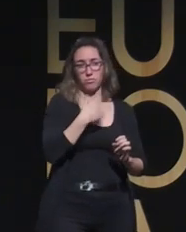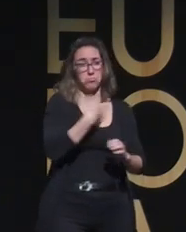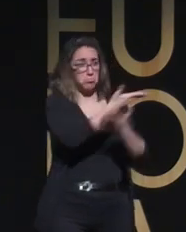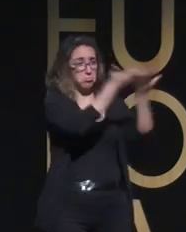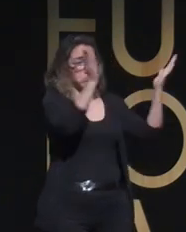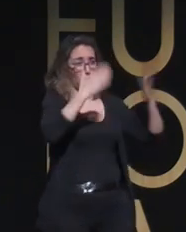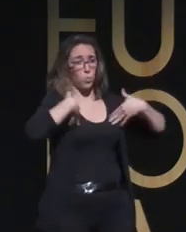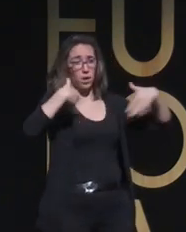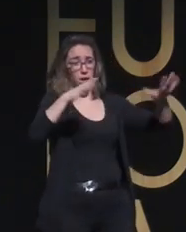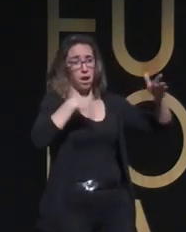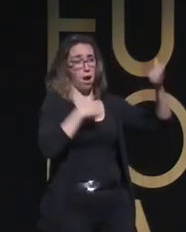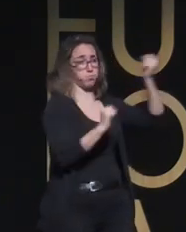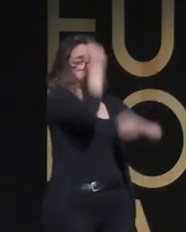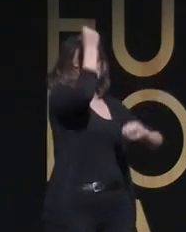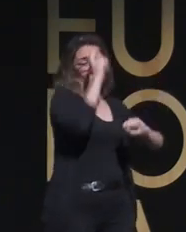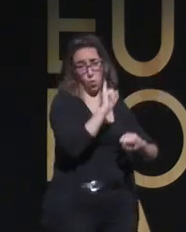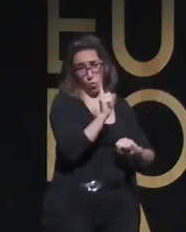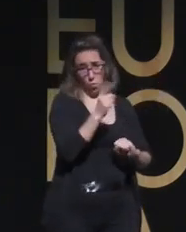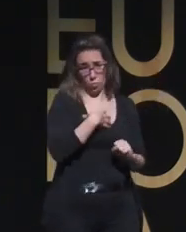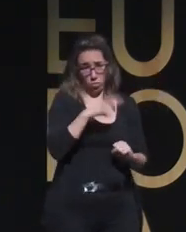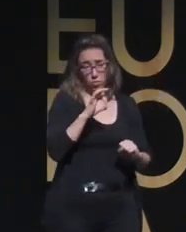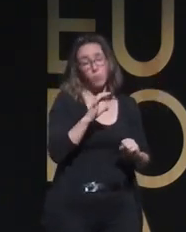Bueno, si me ocurro, igual soy un poco bocazas, pero